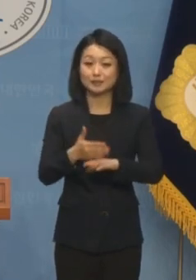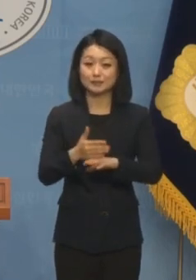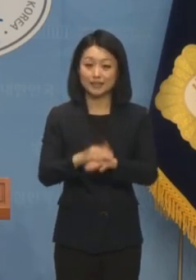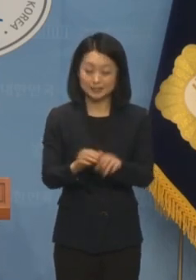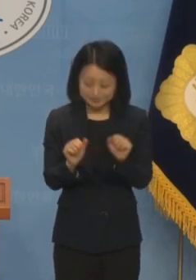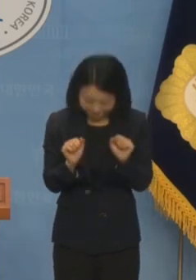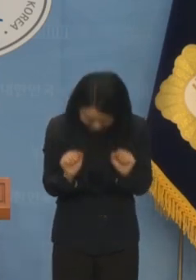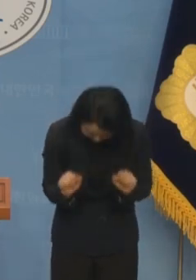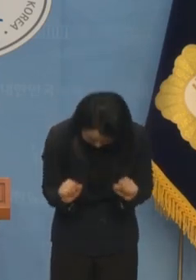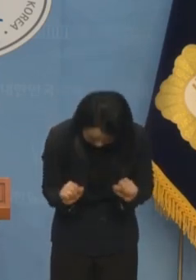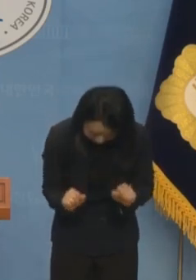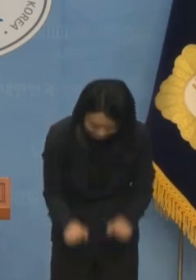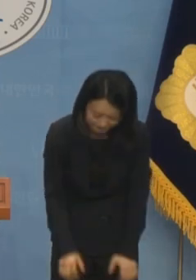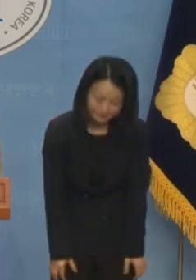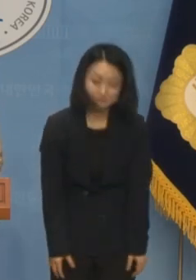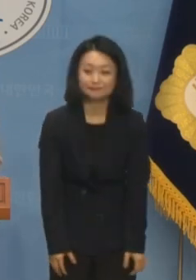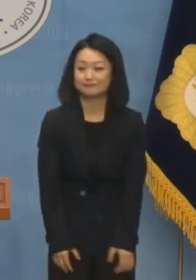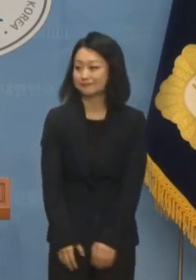감사합니다.